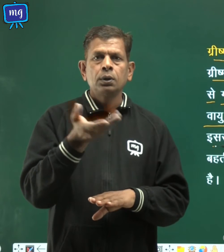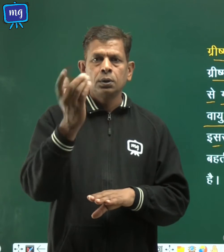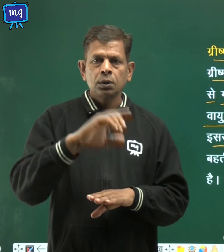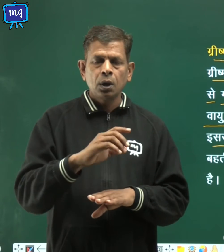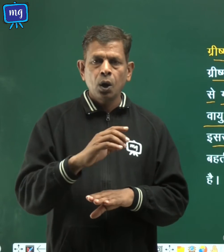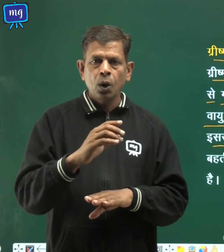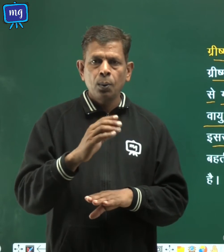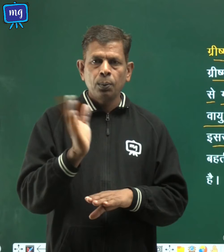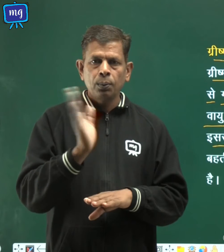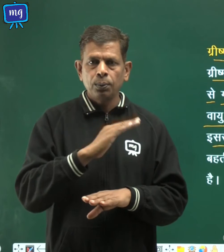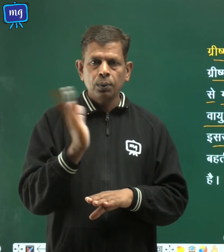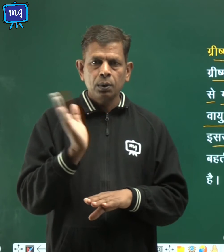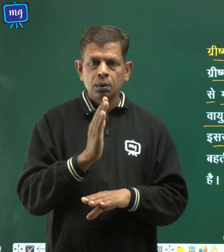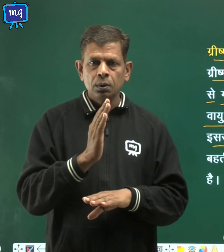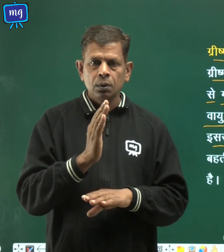पवन